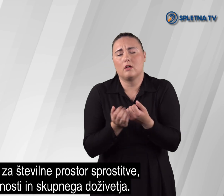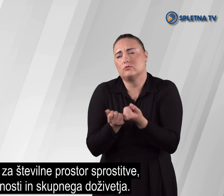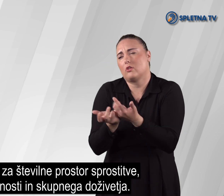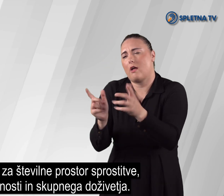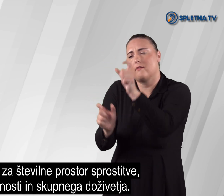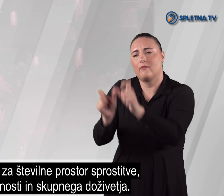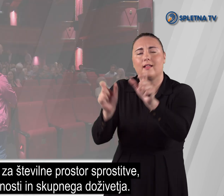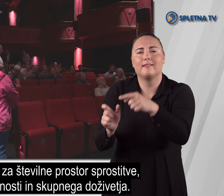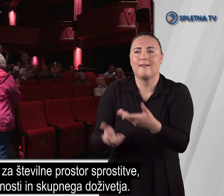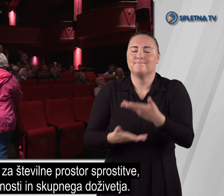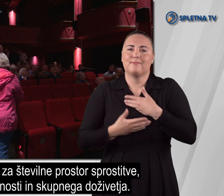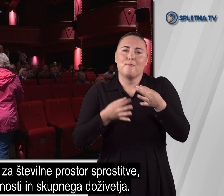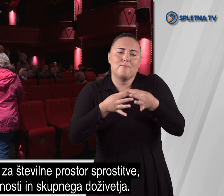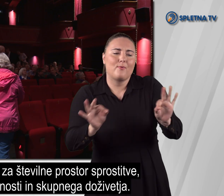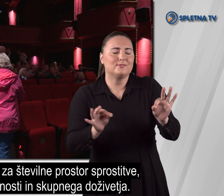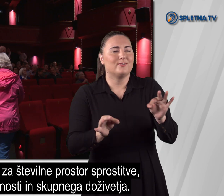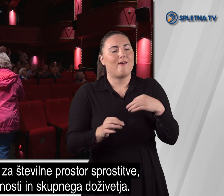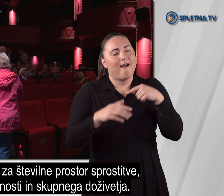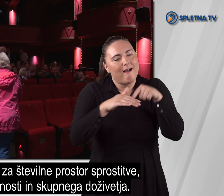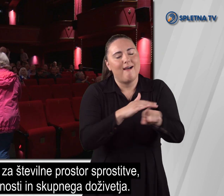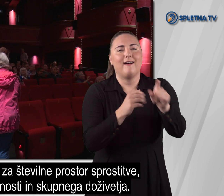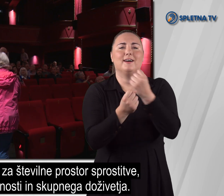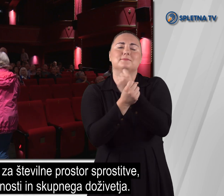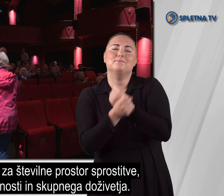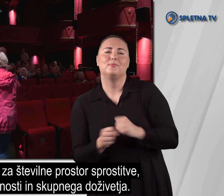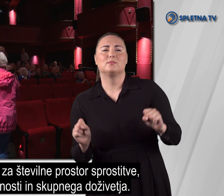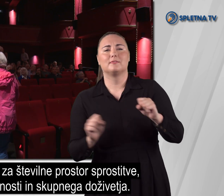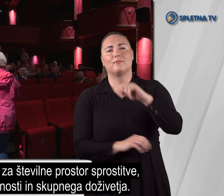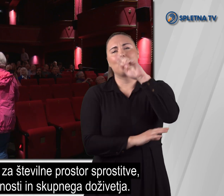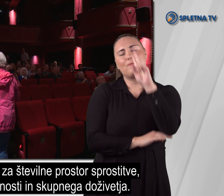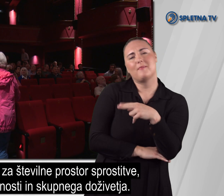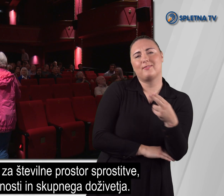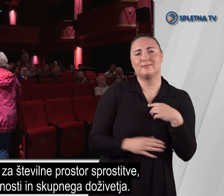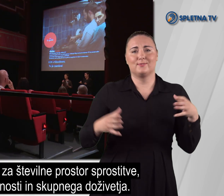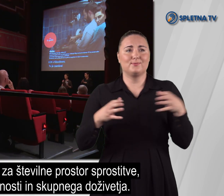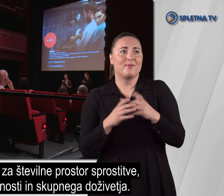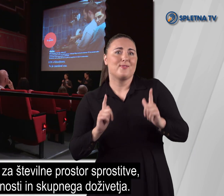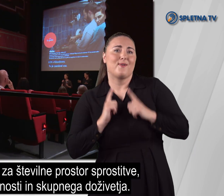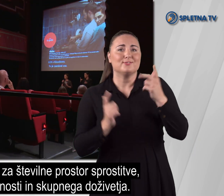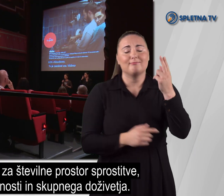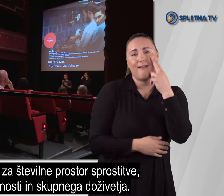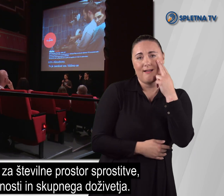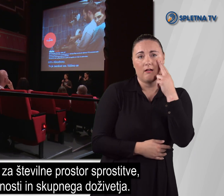Kino je za številne prostor sprostitve, umetnosti in skupnega doživetja.